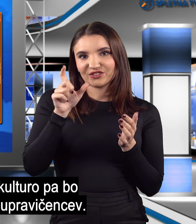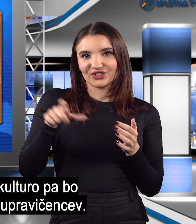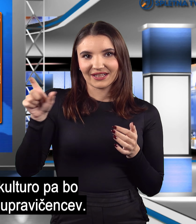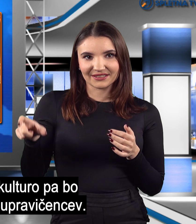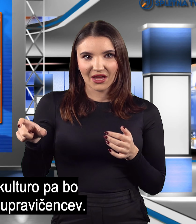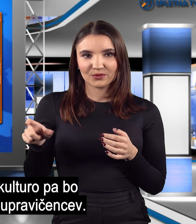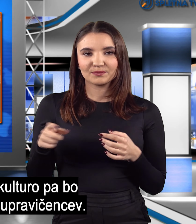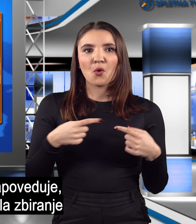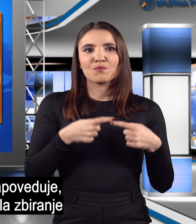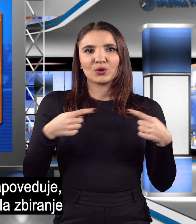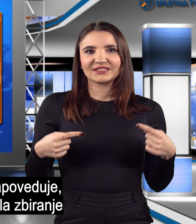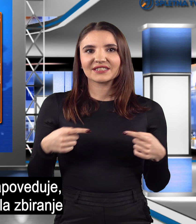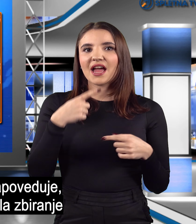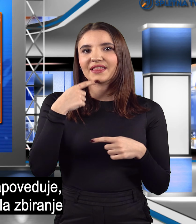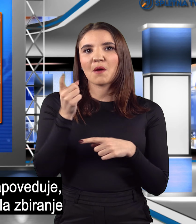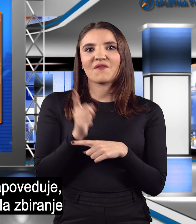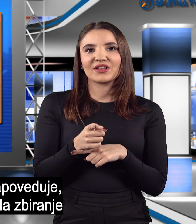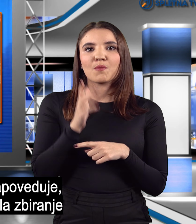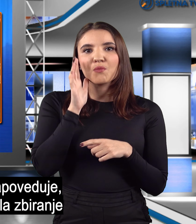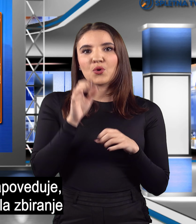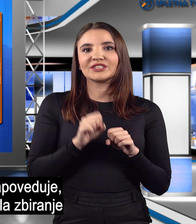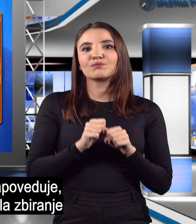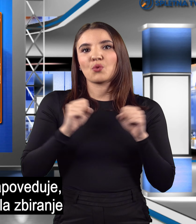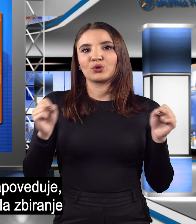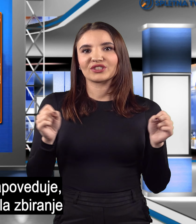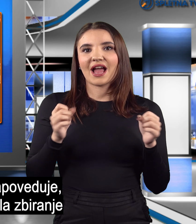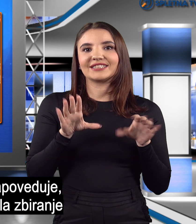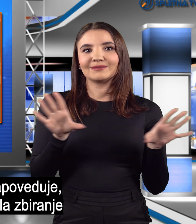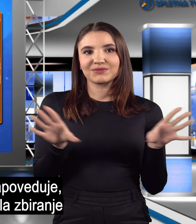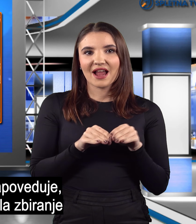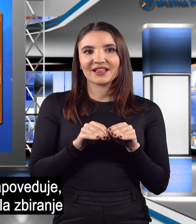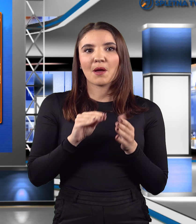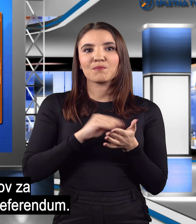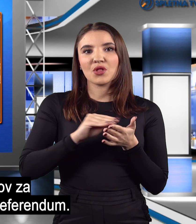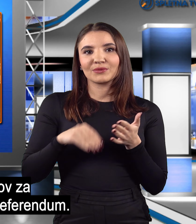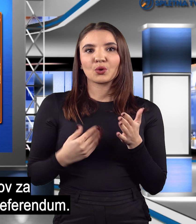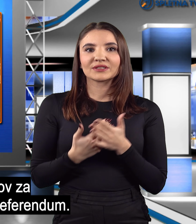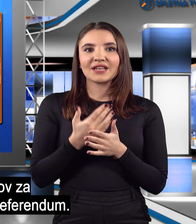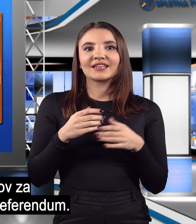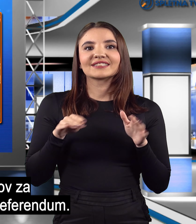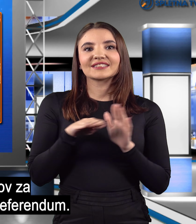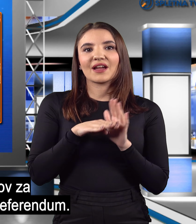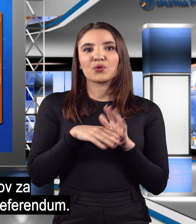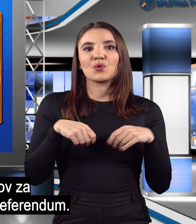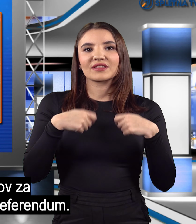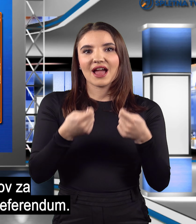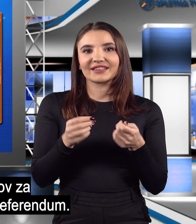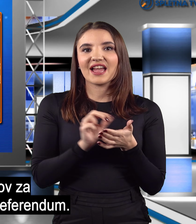upravičencev. Opozicija napoveduje, da bo sprožila zbiranje podpisov za zakonodajni referendum.